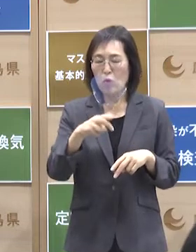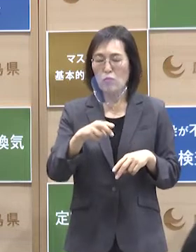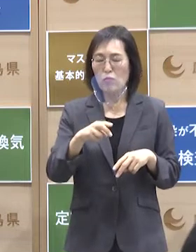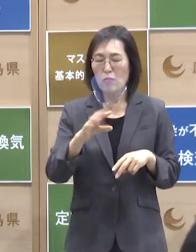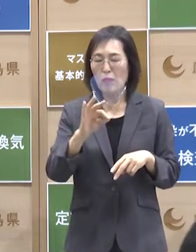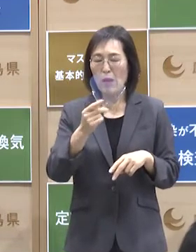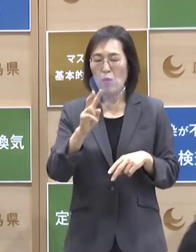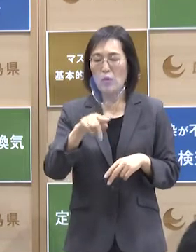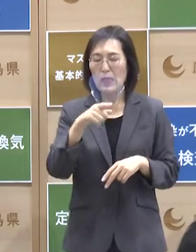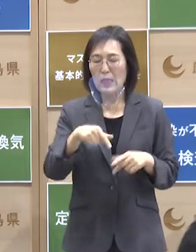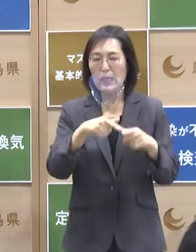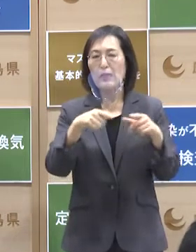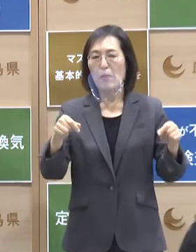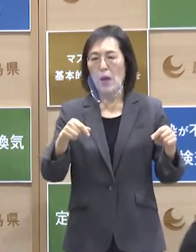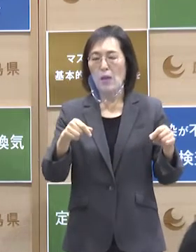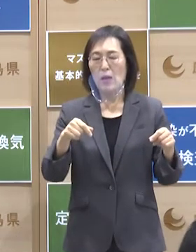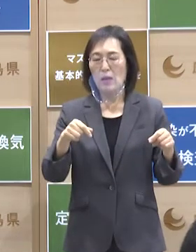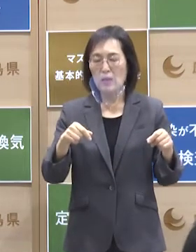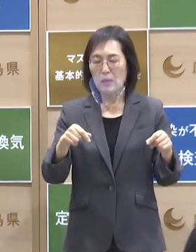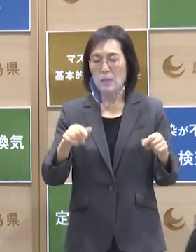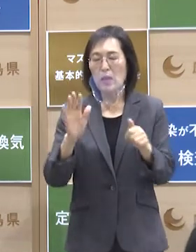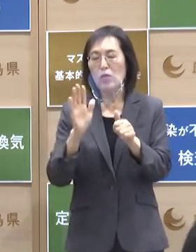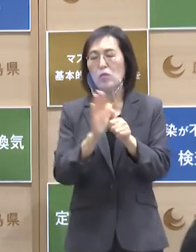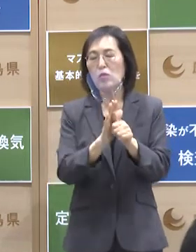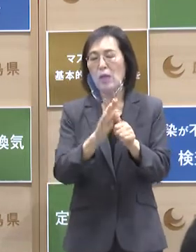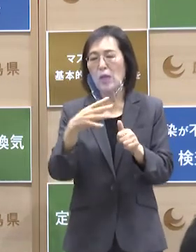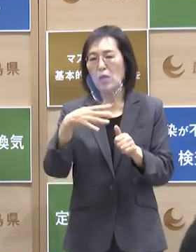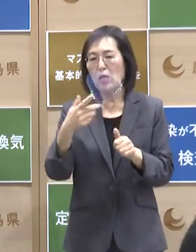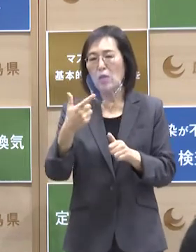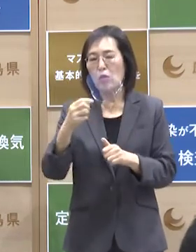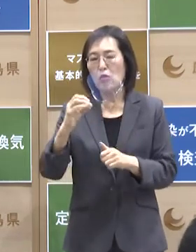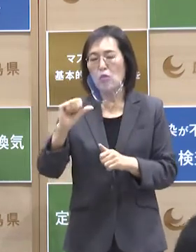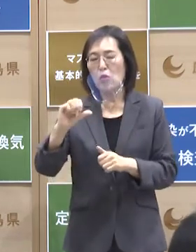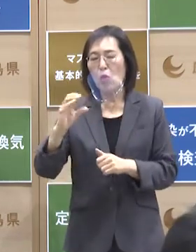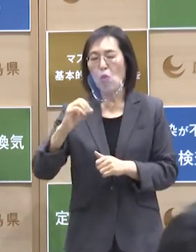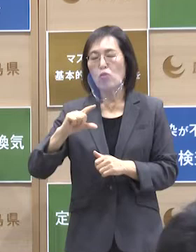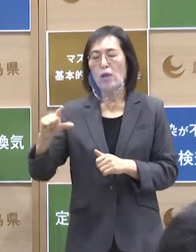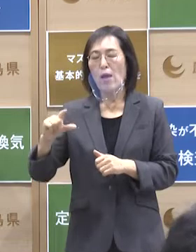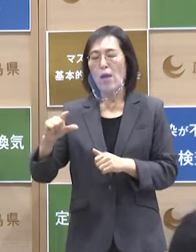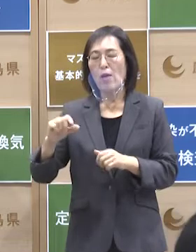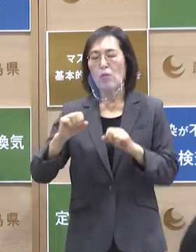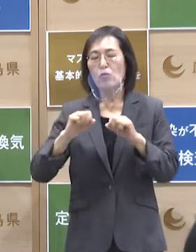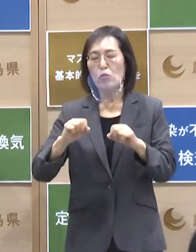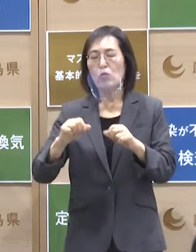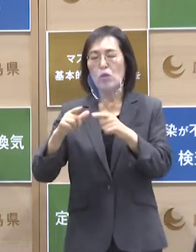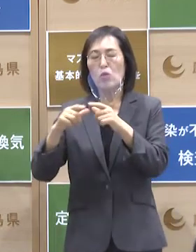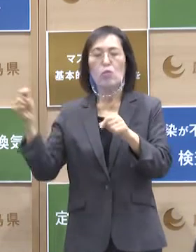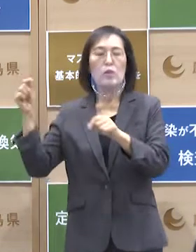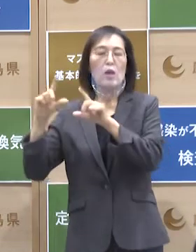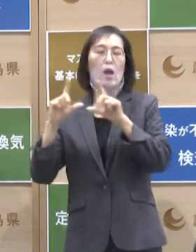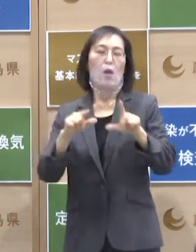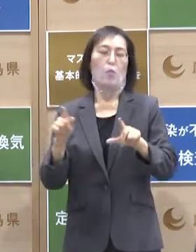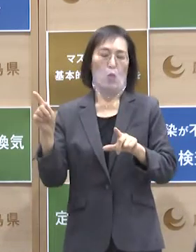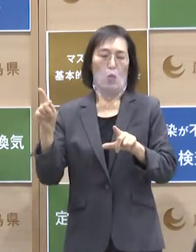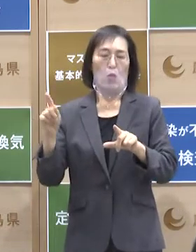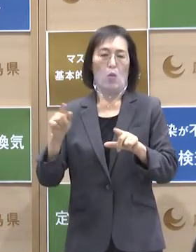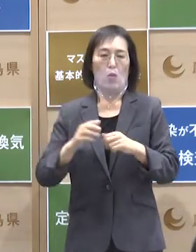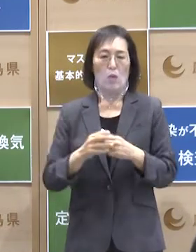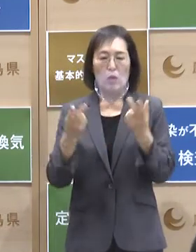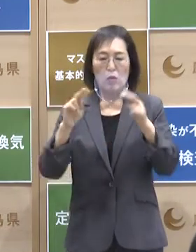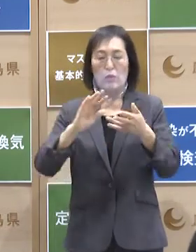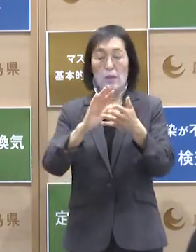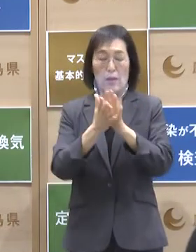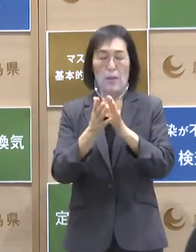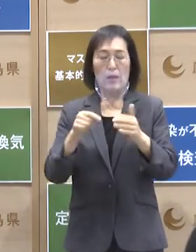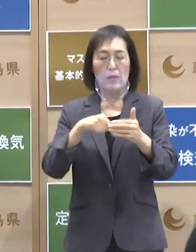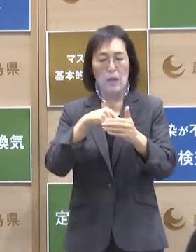方に、助成を最大で約465億するというような発表ありましたけども、それを受けてこう県内の経済影